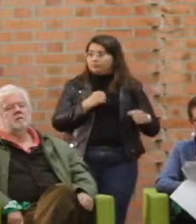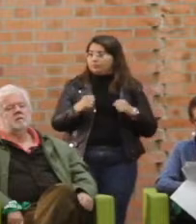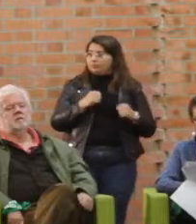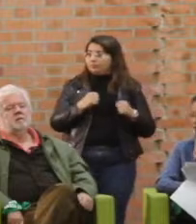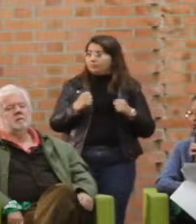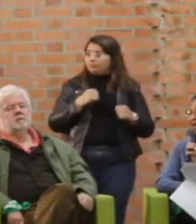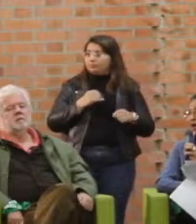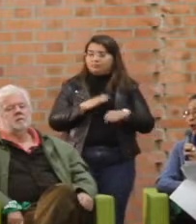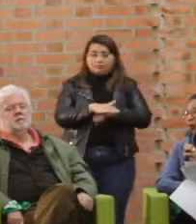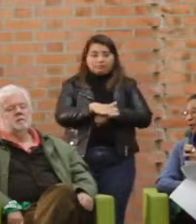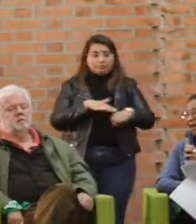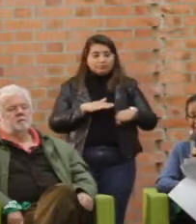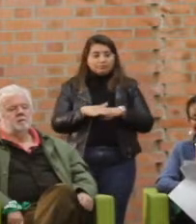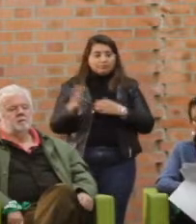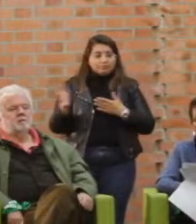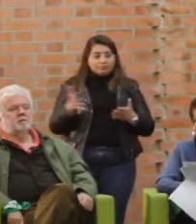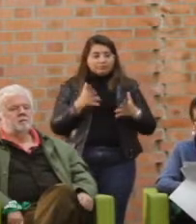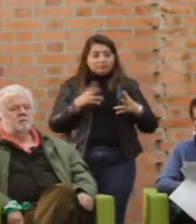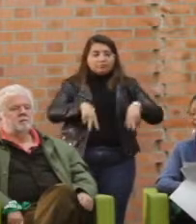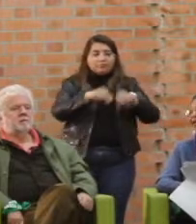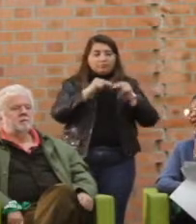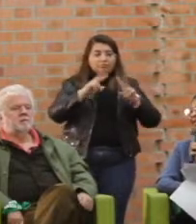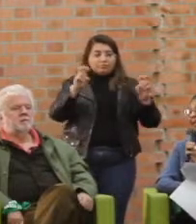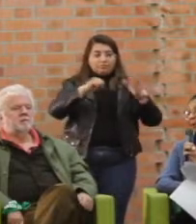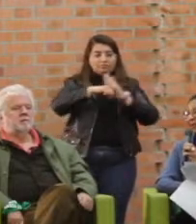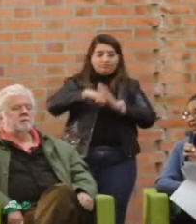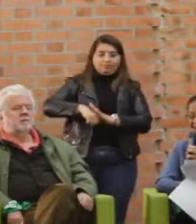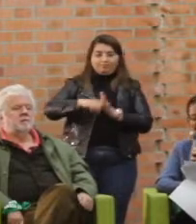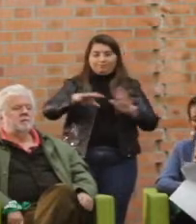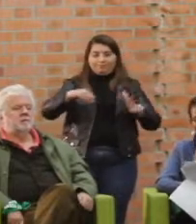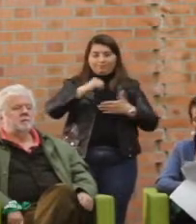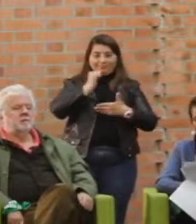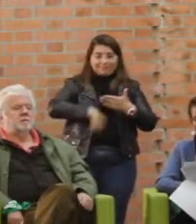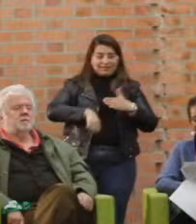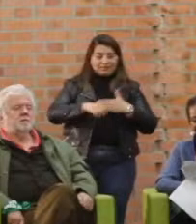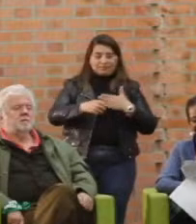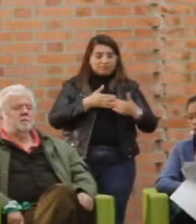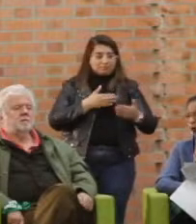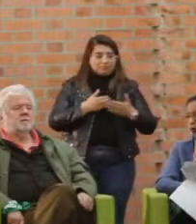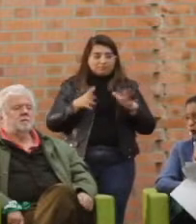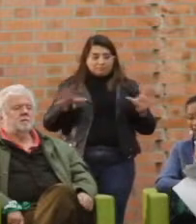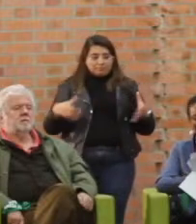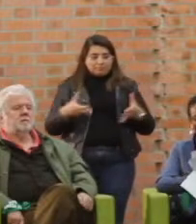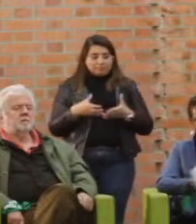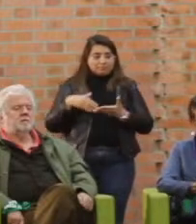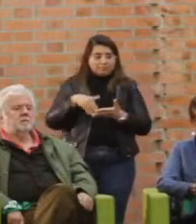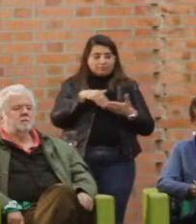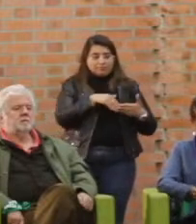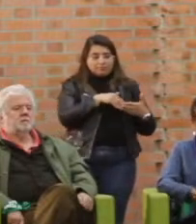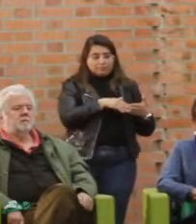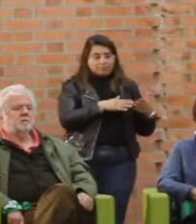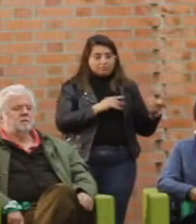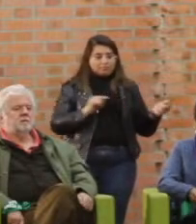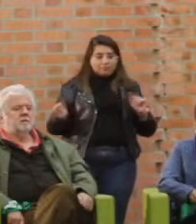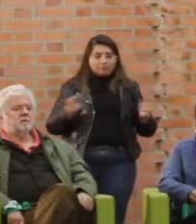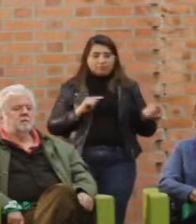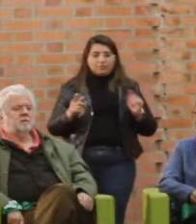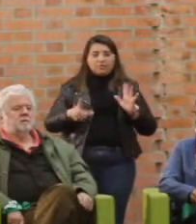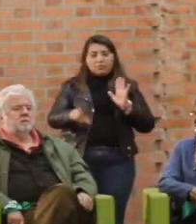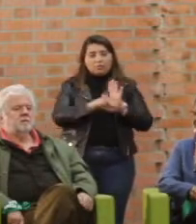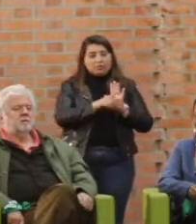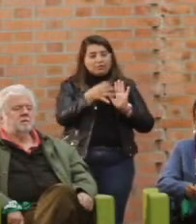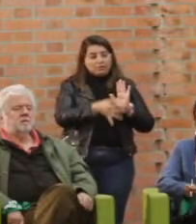causas del rechazo de la sociedad colombiana hacia el aborto independientemente de si hay o no una penalización jurídica